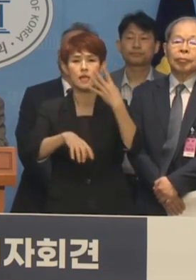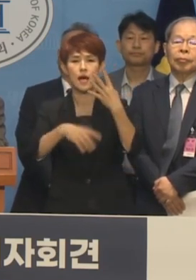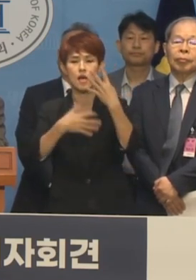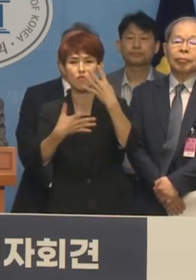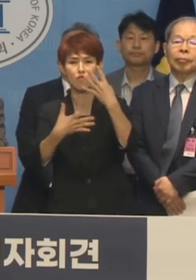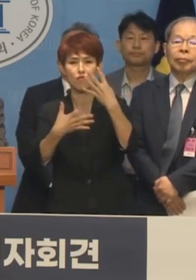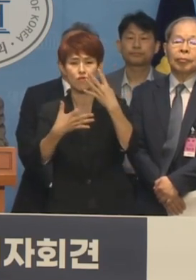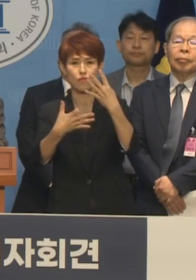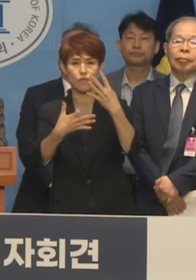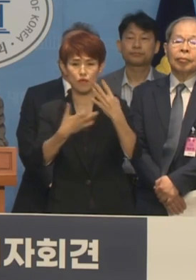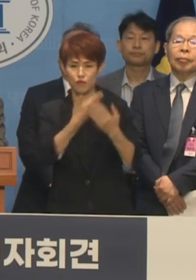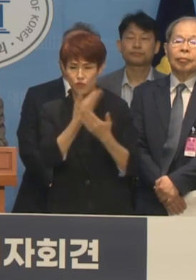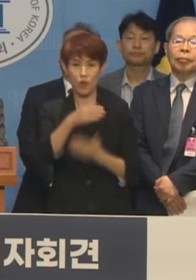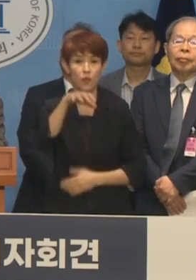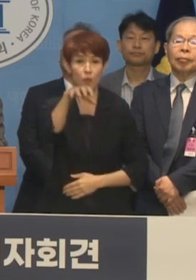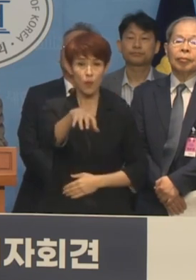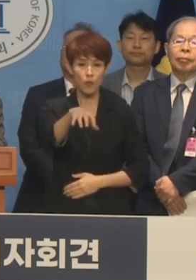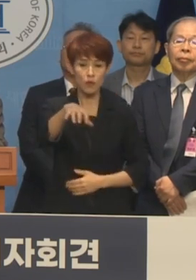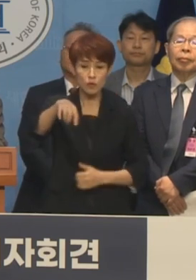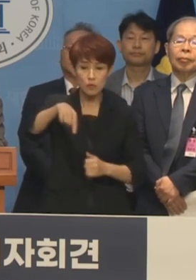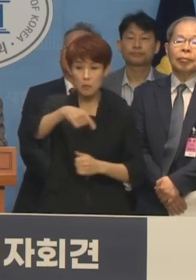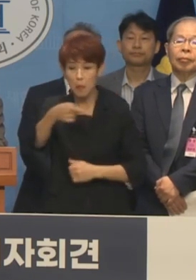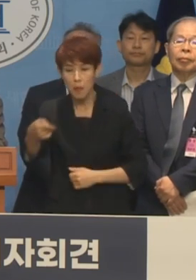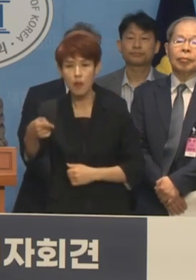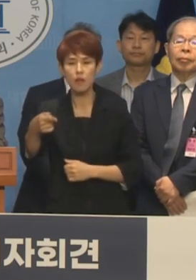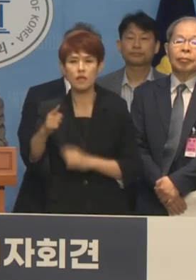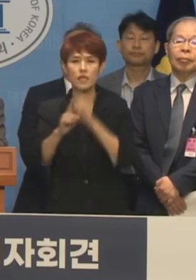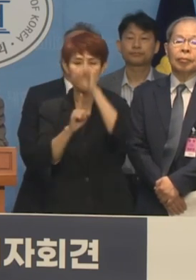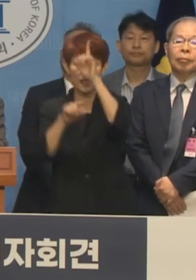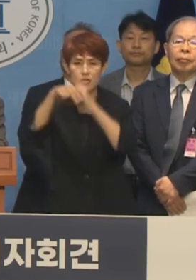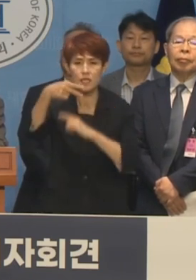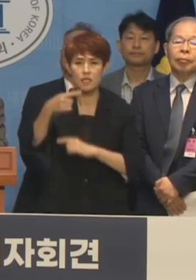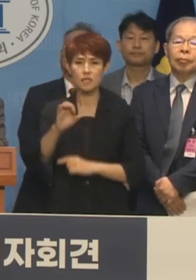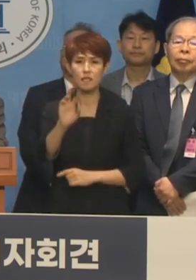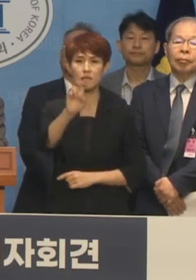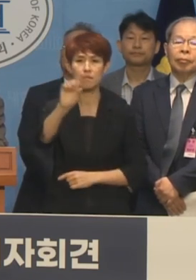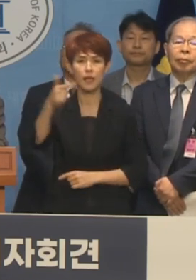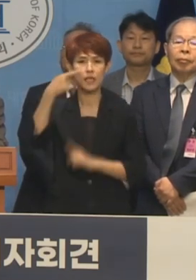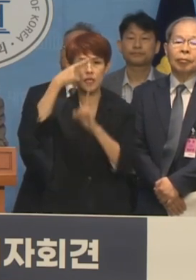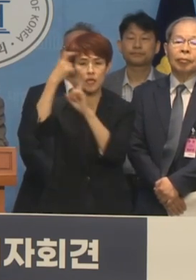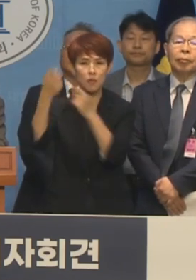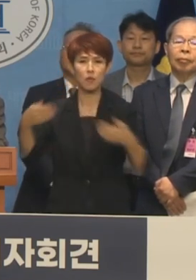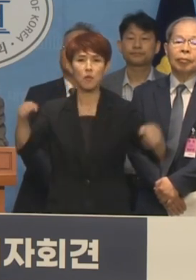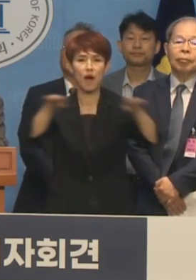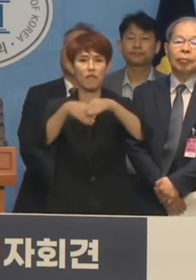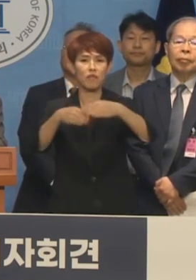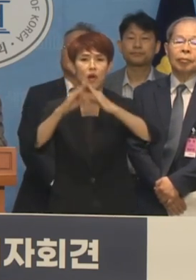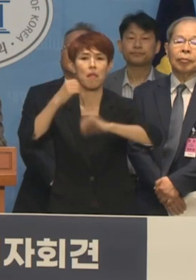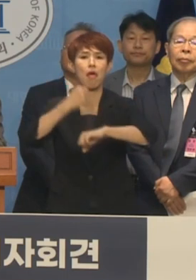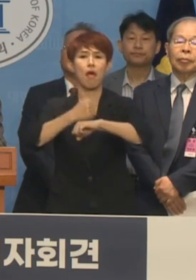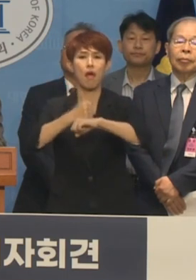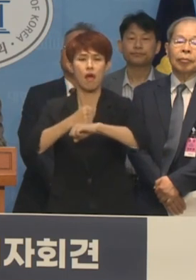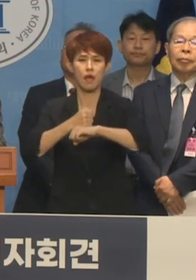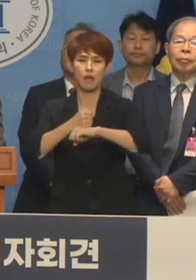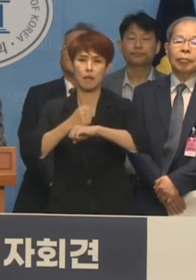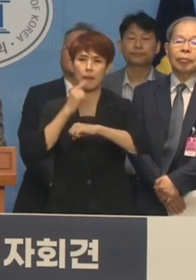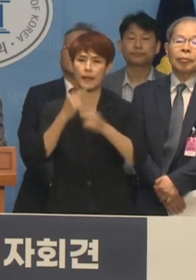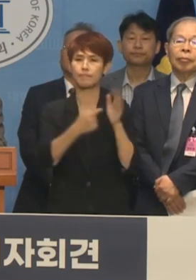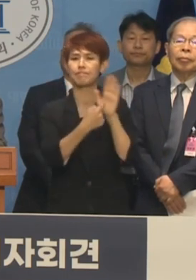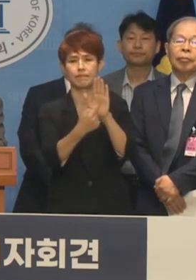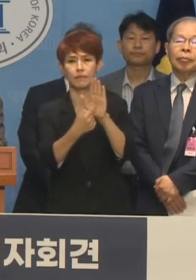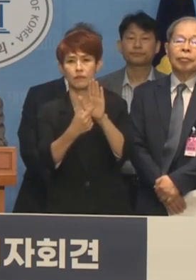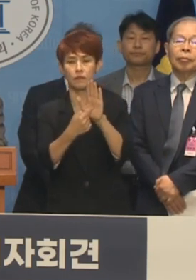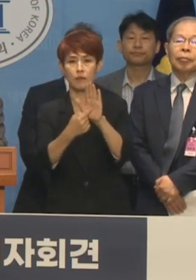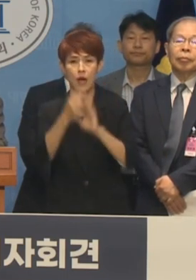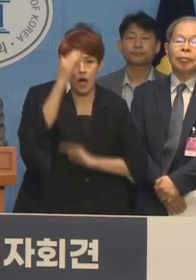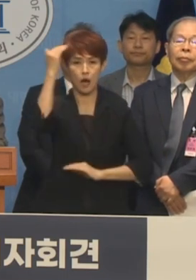바로 주변에 엉뚱하게도 이승만 기념관 건립 논란이 불거져서